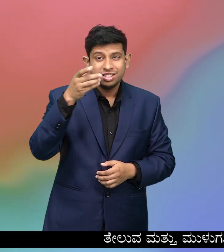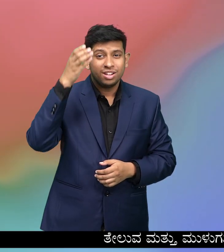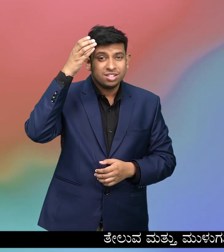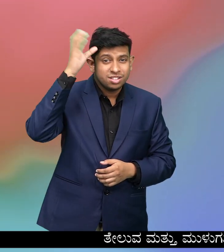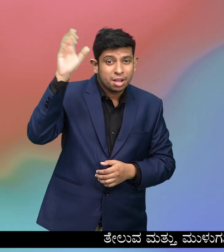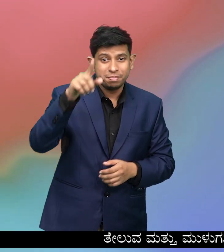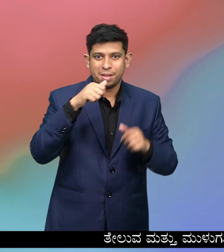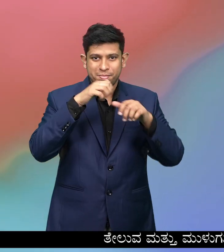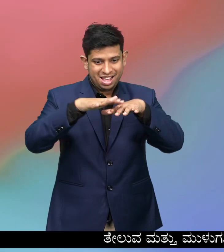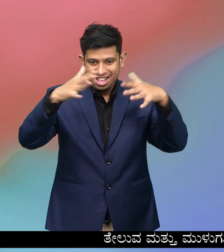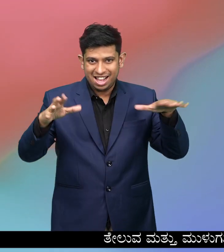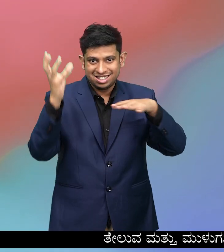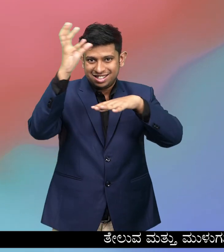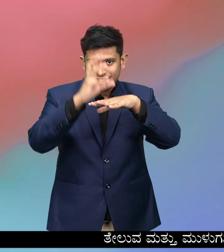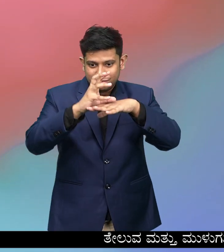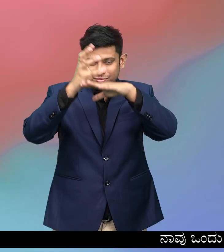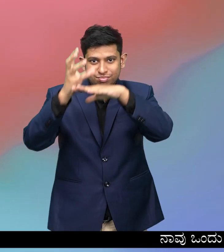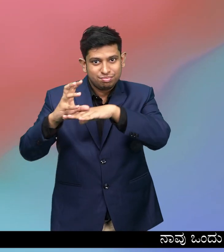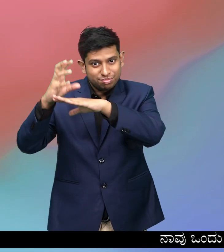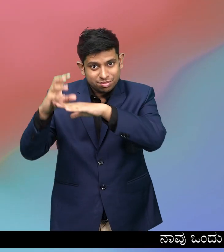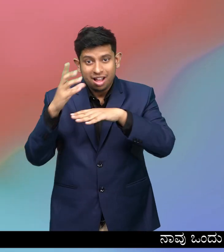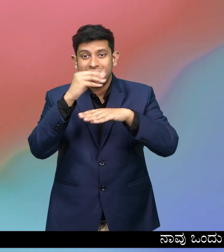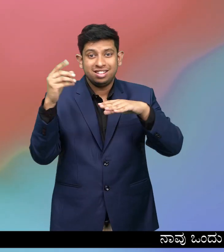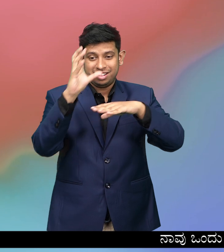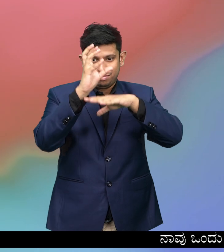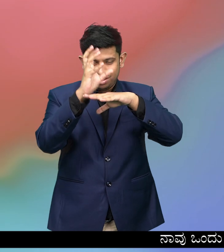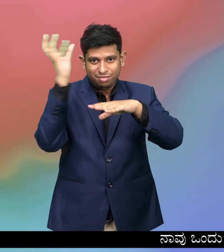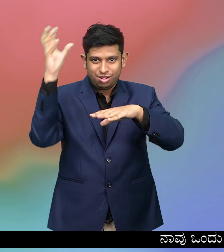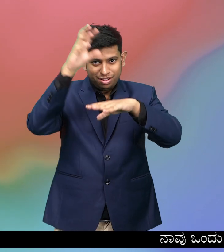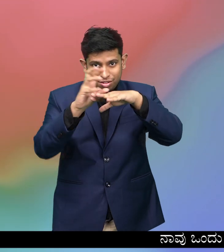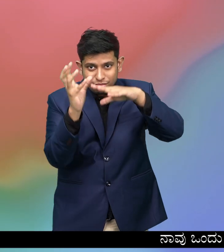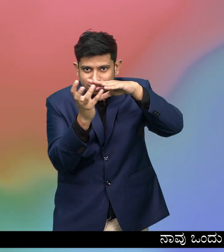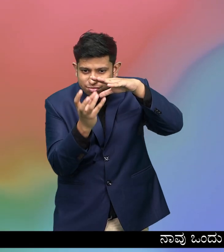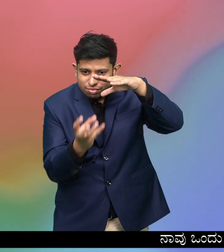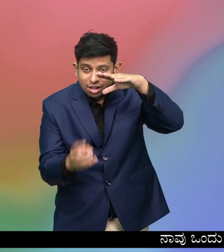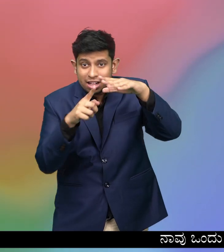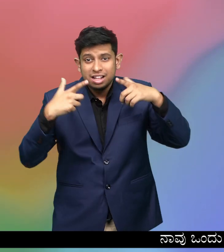ತೇಲುವ ಮತ್ತು ಮುಳುಗುವ ಪರಿಕಲ್ಪನೆಯನ್ನ ಅರ್ಥ ಮಾಡಿಕೊಳ್ಳಲು ನಾವು ಒಂದು ಚಟುವಟಿಕೆಯನ್ನ ಮಾಡೋಣ.